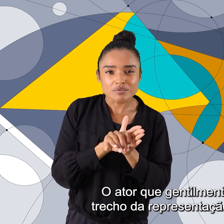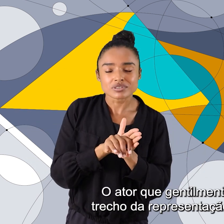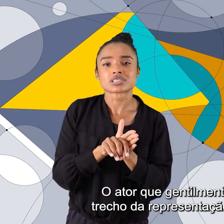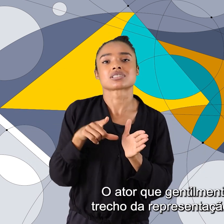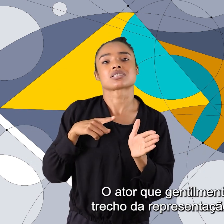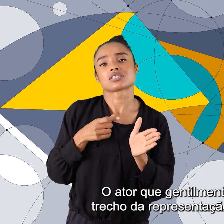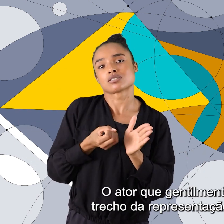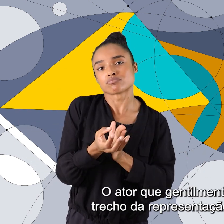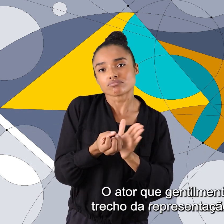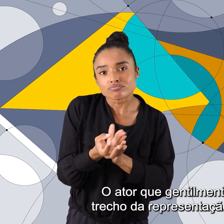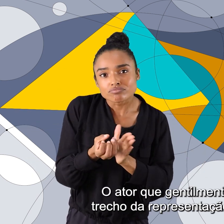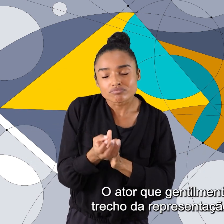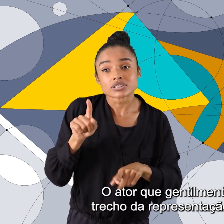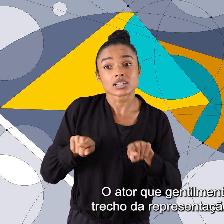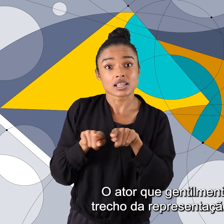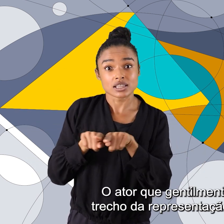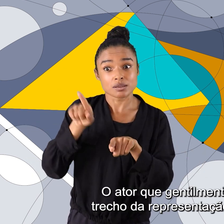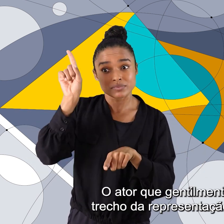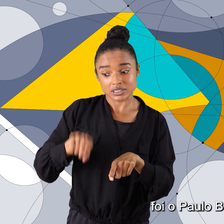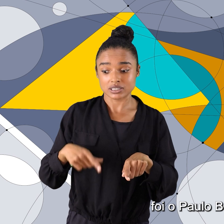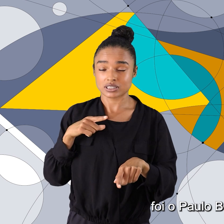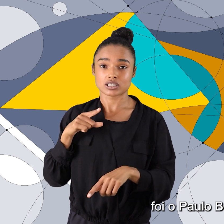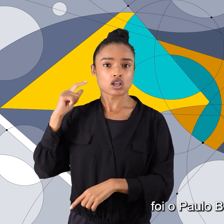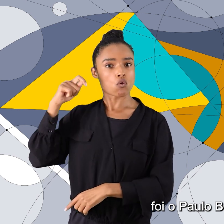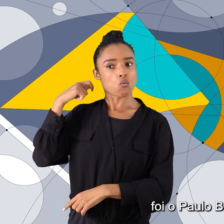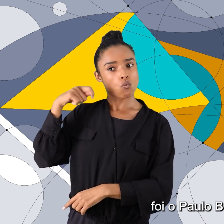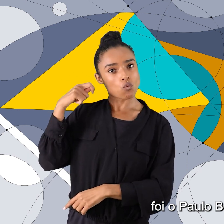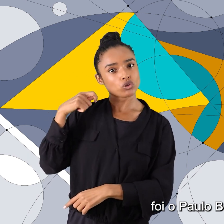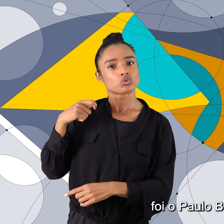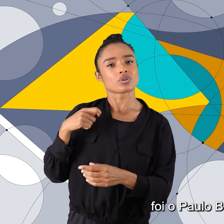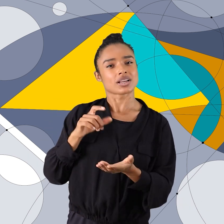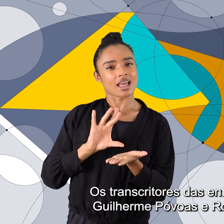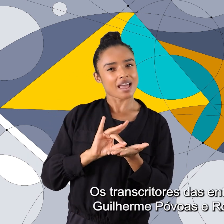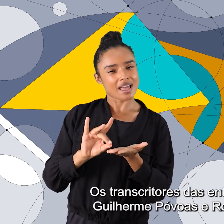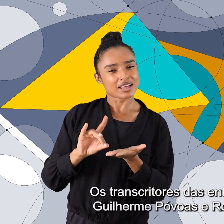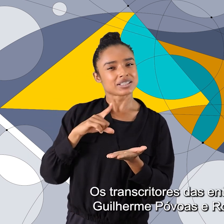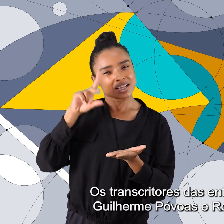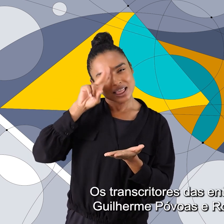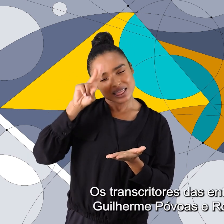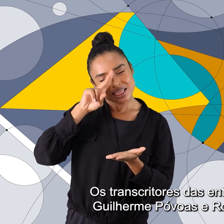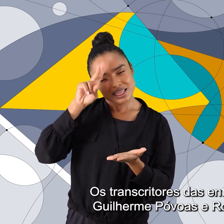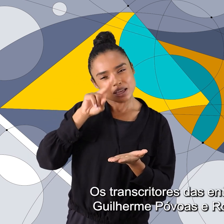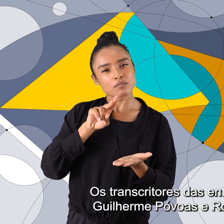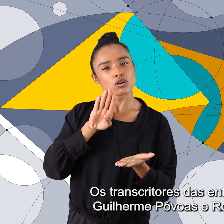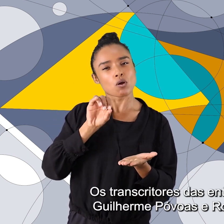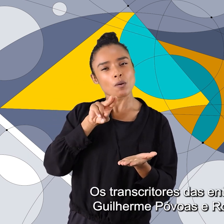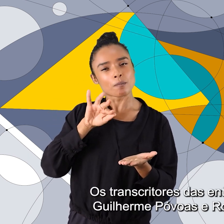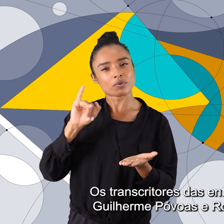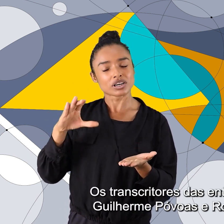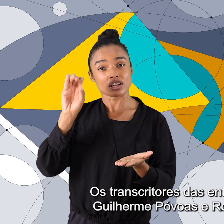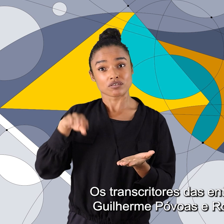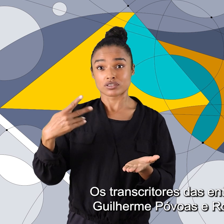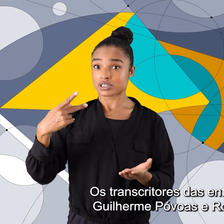que gentilmente leu aquele trecho da representação do Bonifácio foi o Paulo Betti. Os transcritores das entrevistas foram